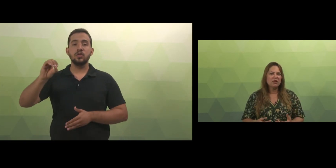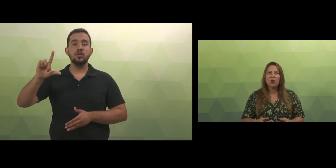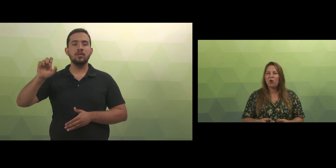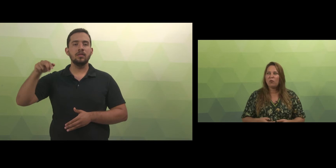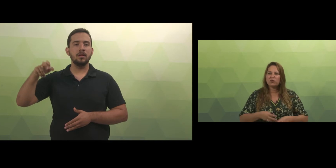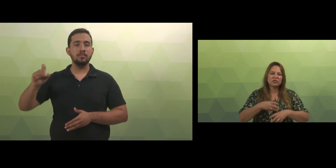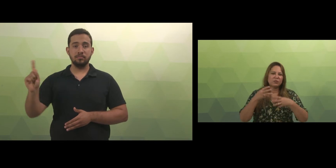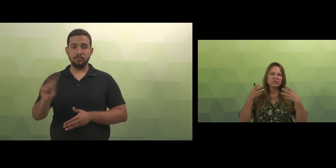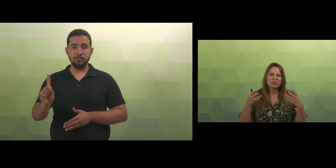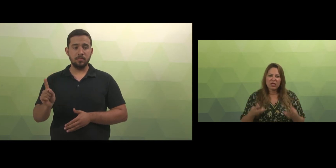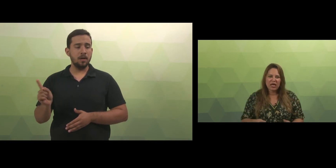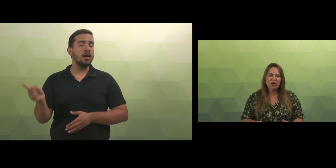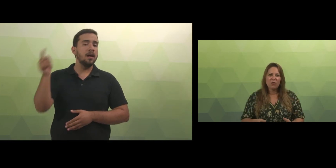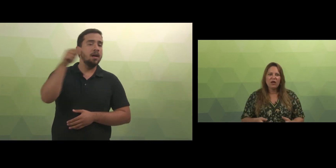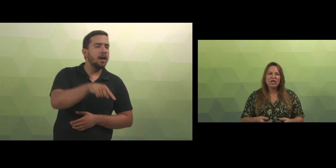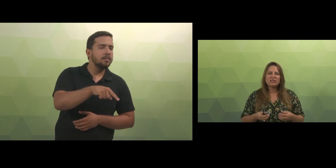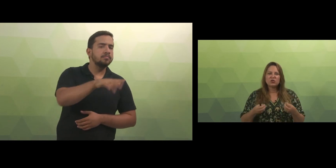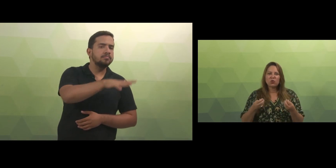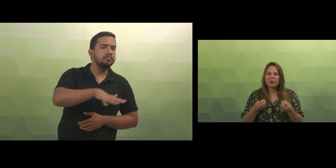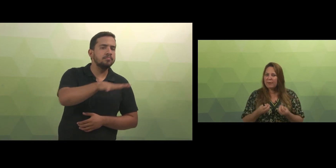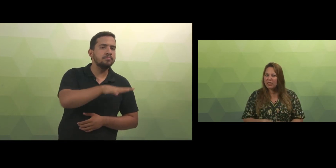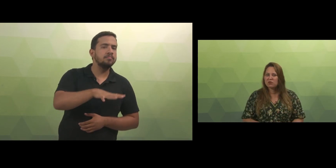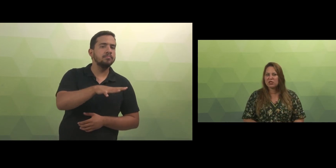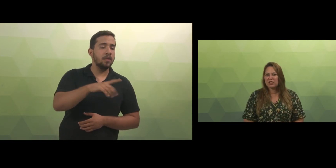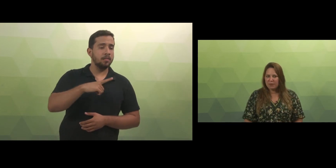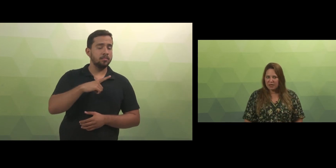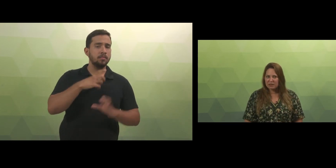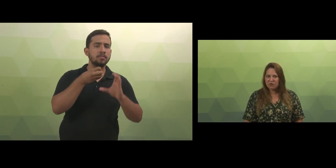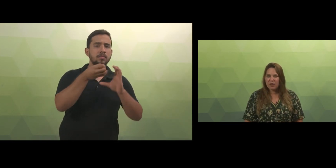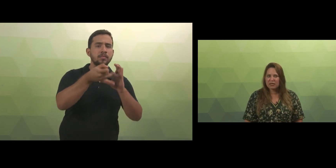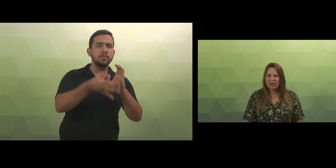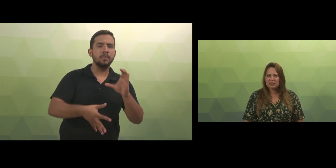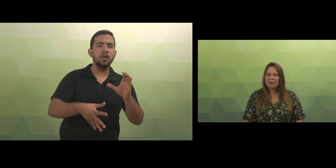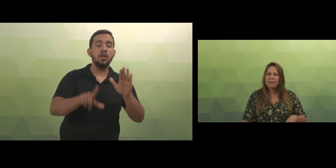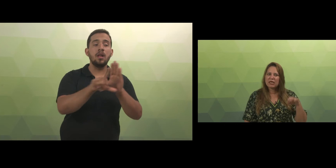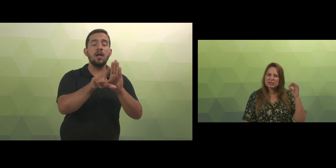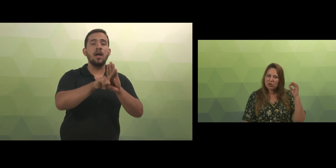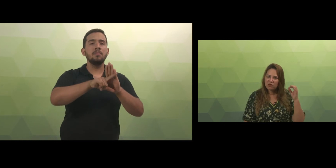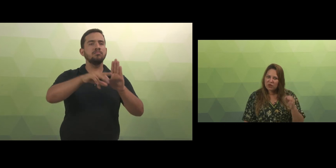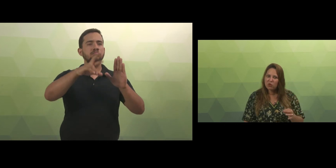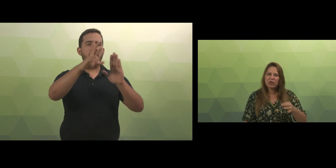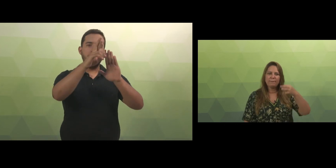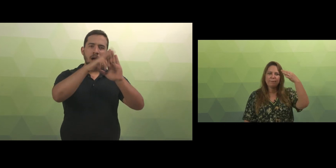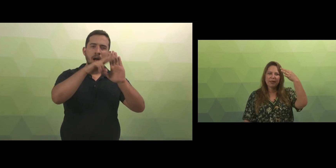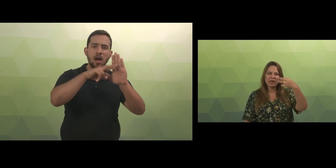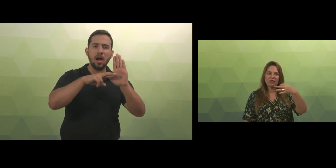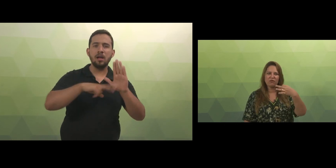natureza ou por disposição legal, exigem o cumprimento de determinadas formalidades para que se